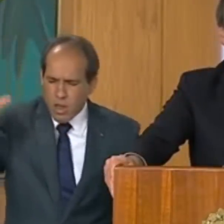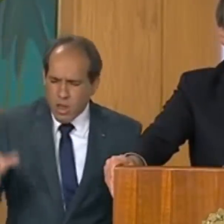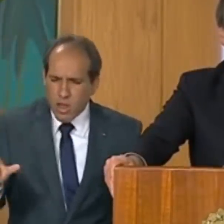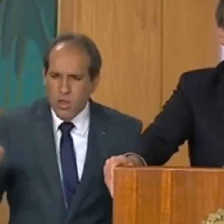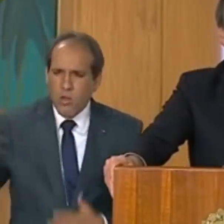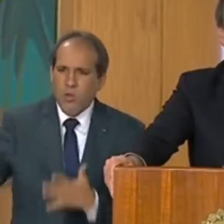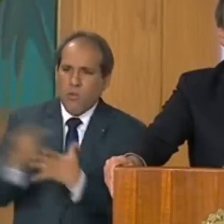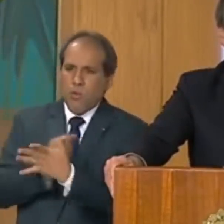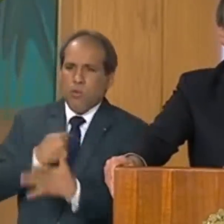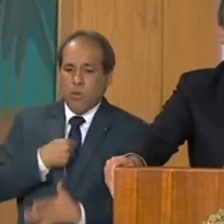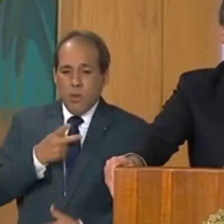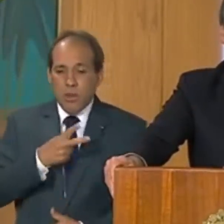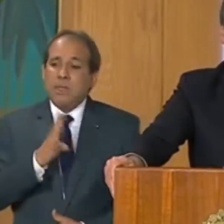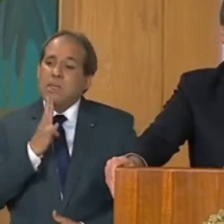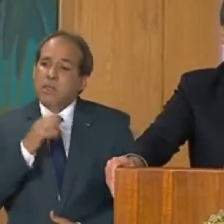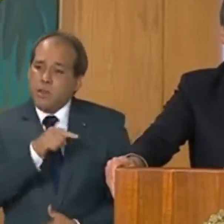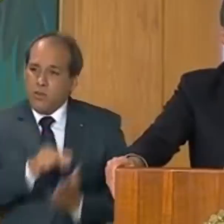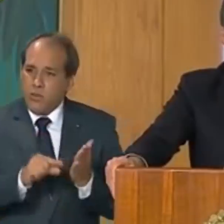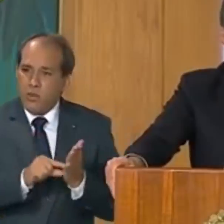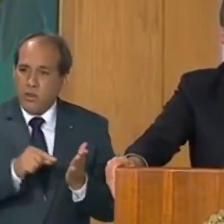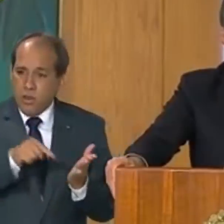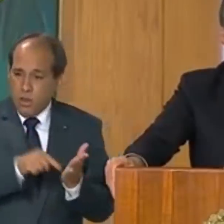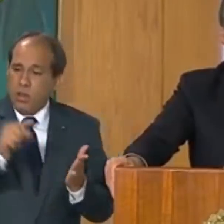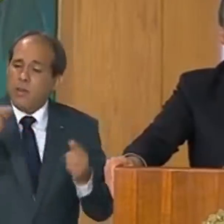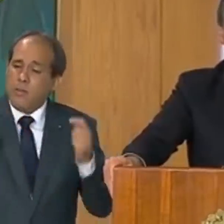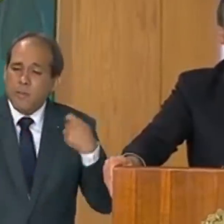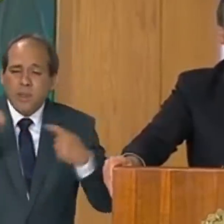falou-me sobre aquilo. E eu falei, tem que ser diferente.